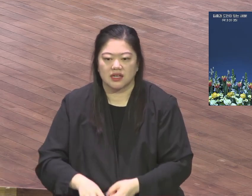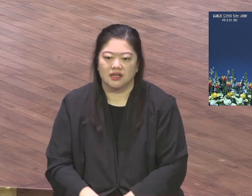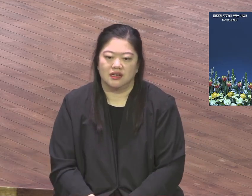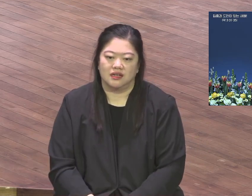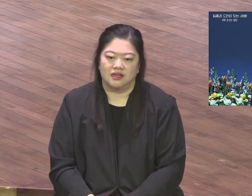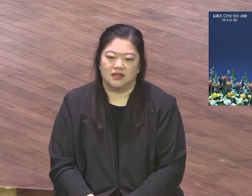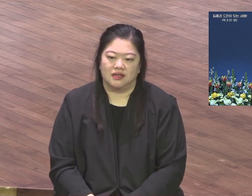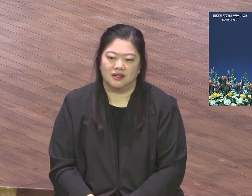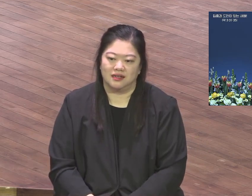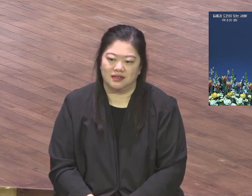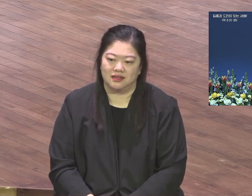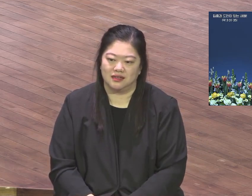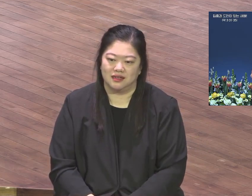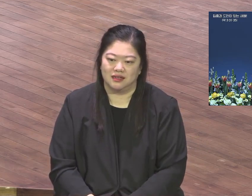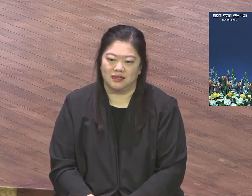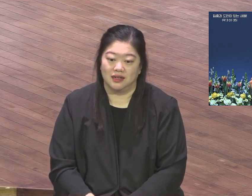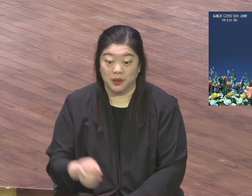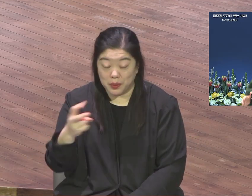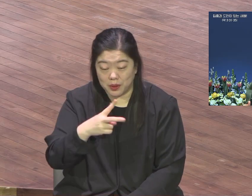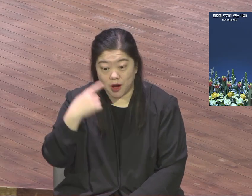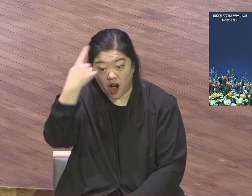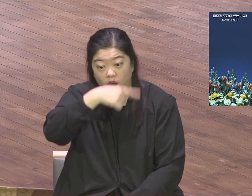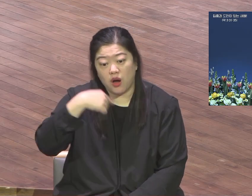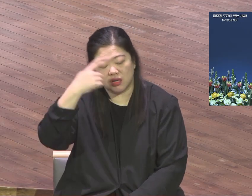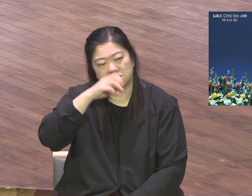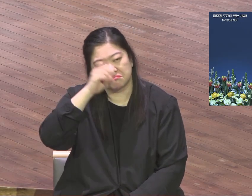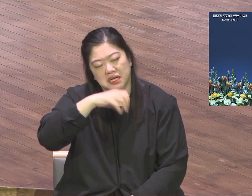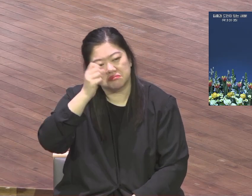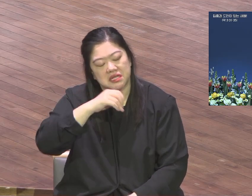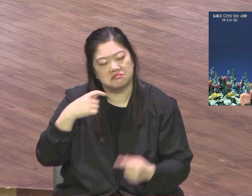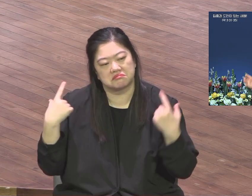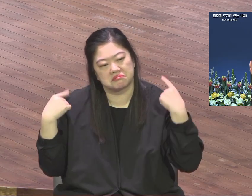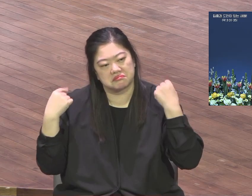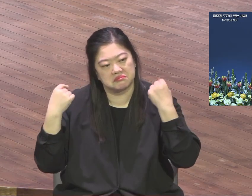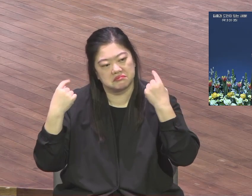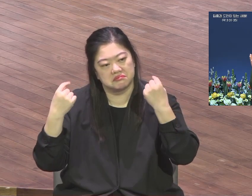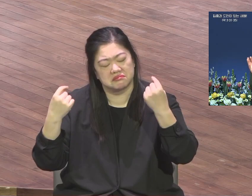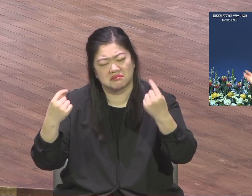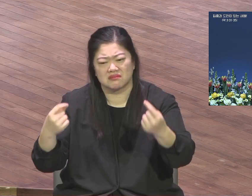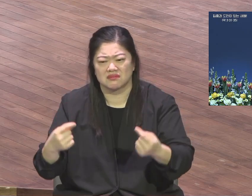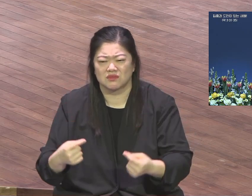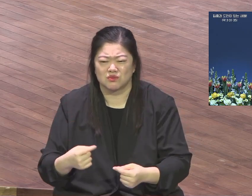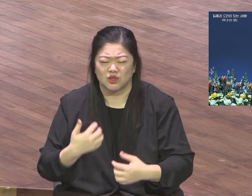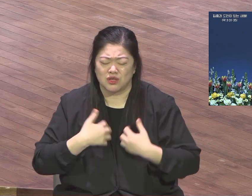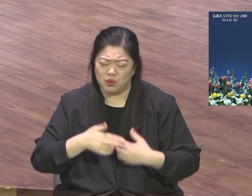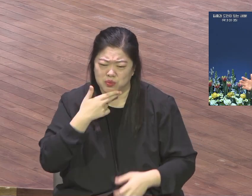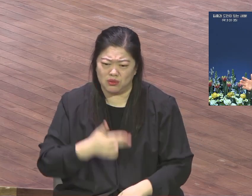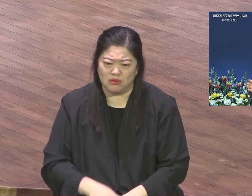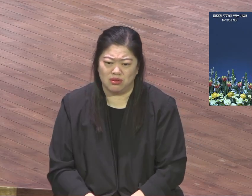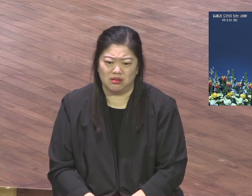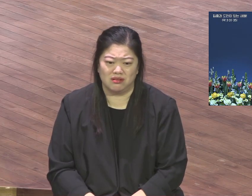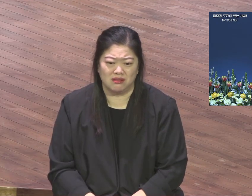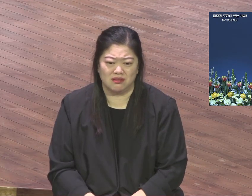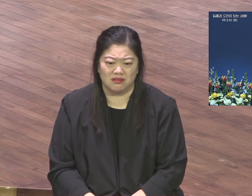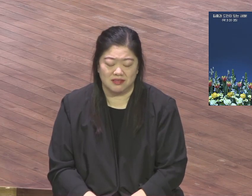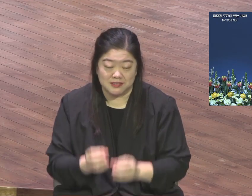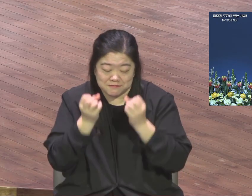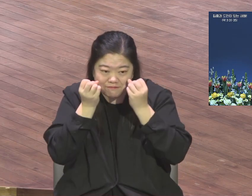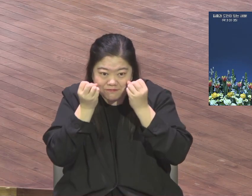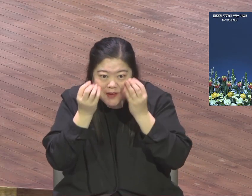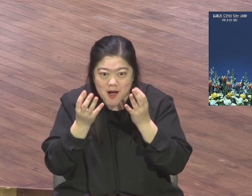열정이 도전에 준비가 안 돼 있어. 그러면 또 올해도 또 그냥 무효입니다. 무효.